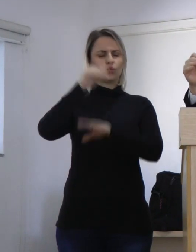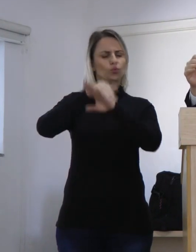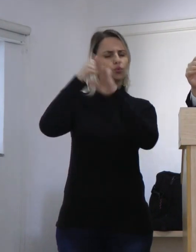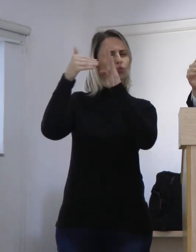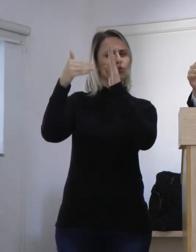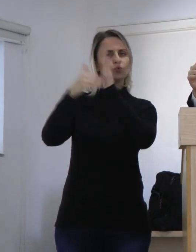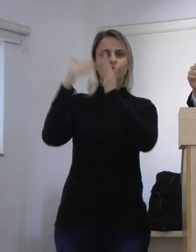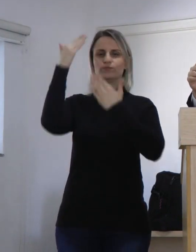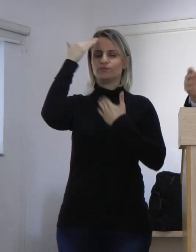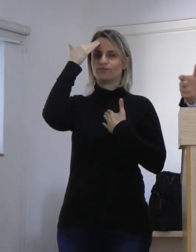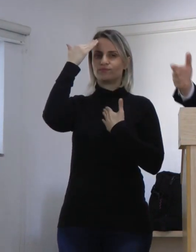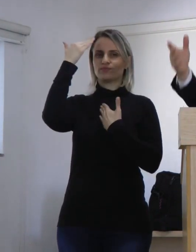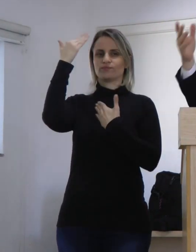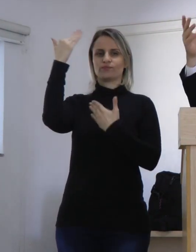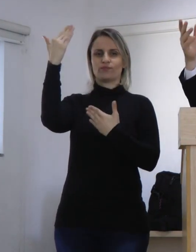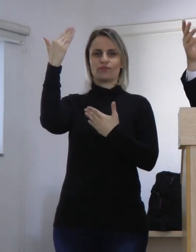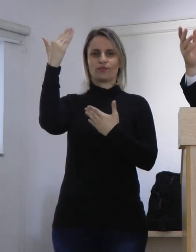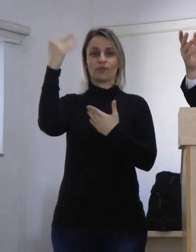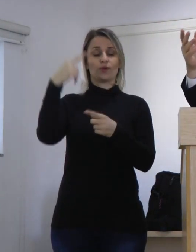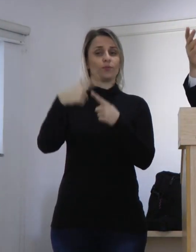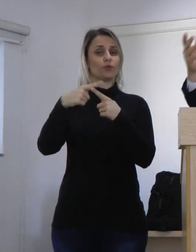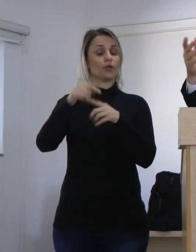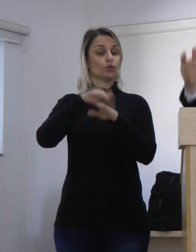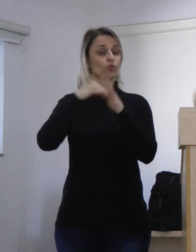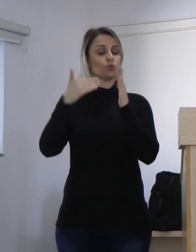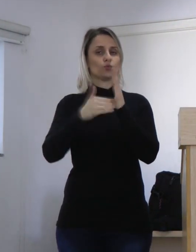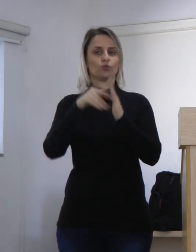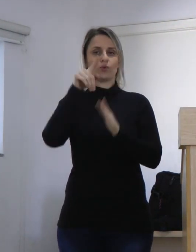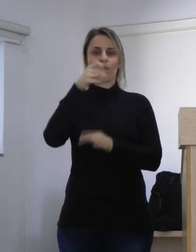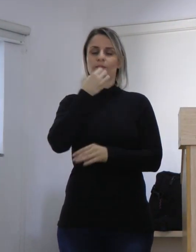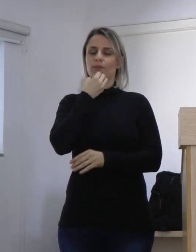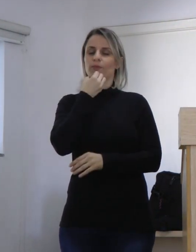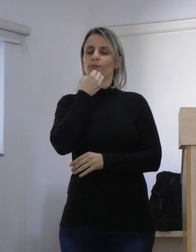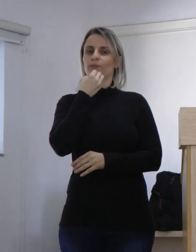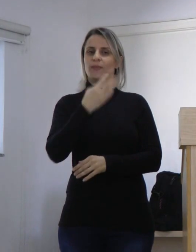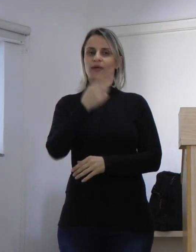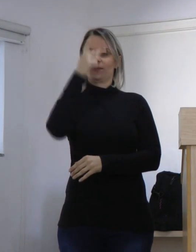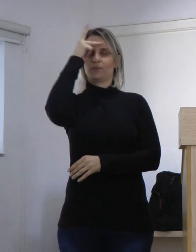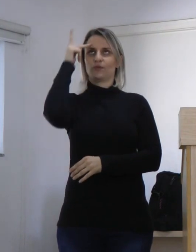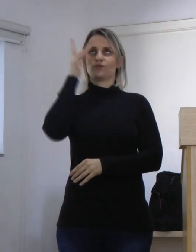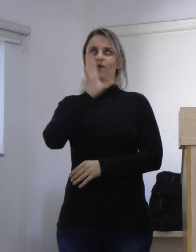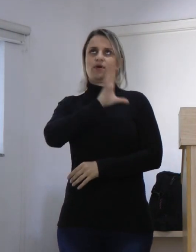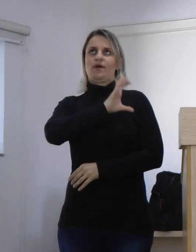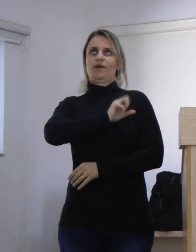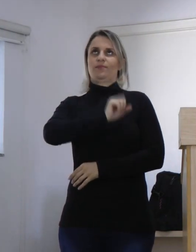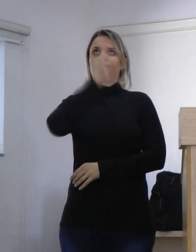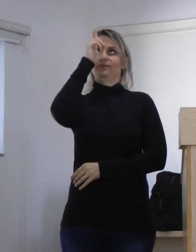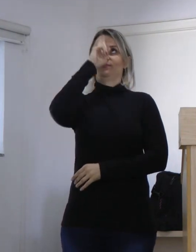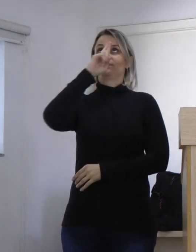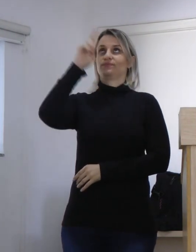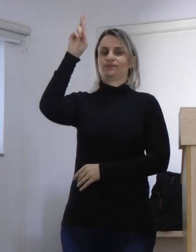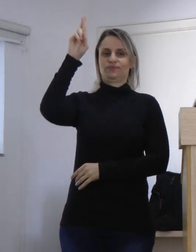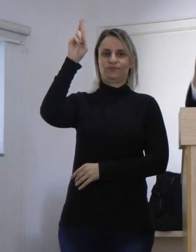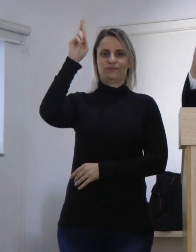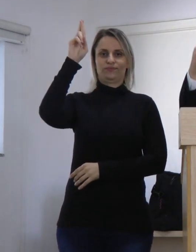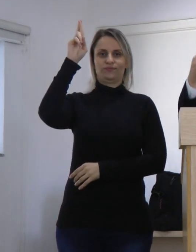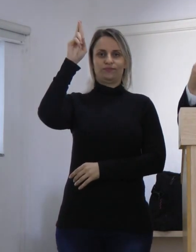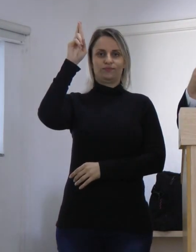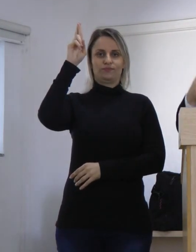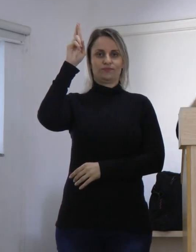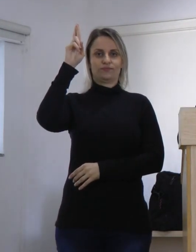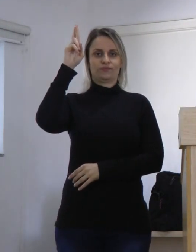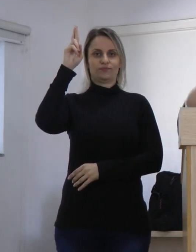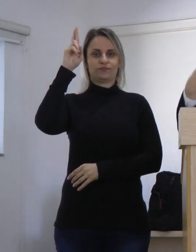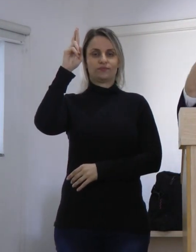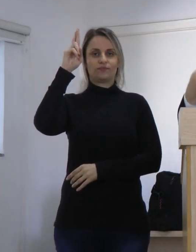graças, porque tudo concorre para o bem daqueles que amam o Senhor, nos ensina Paulo de Tarso. Então os nossos irmãos